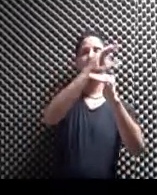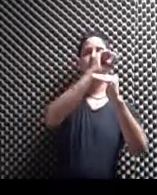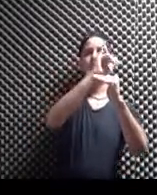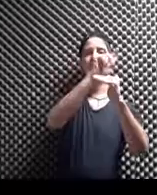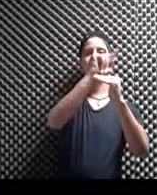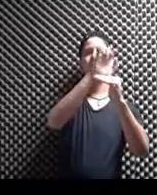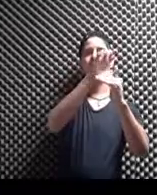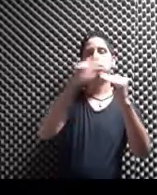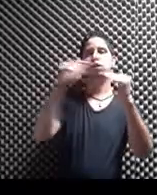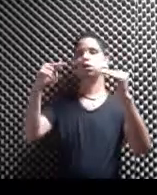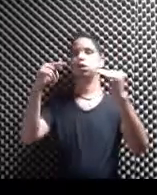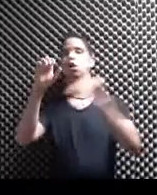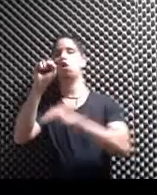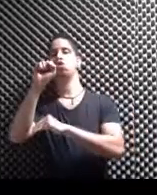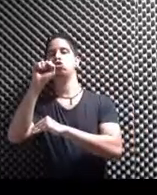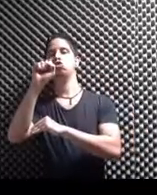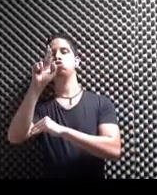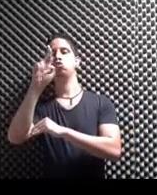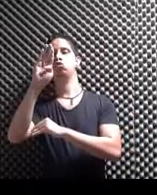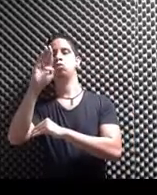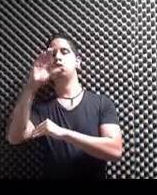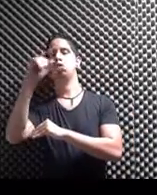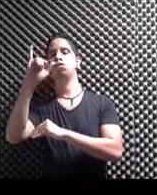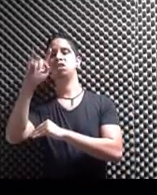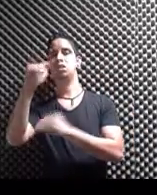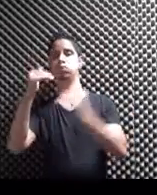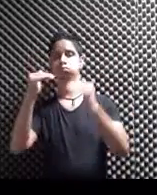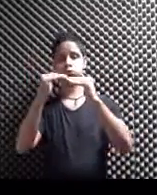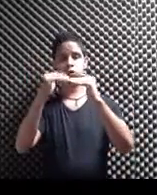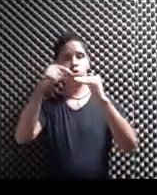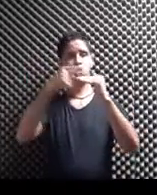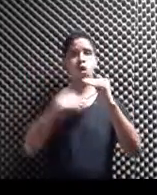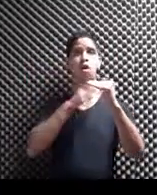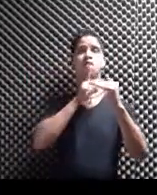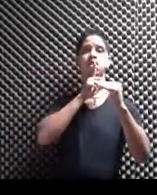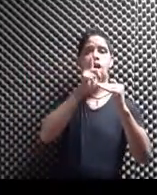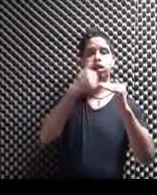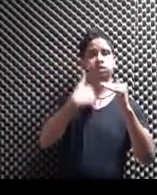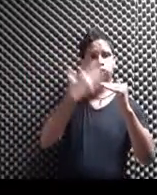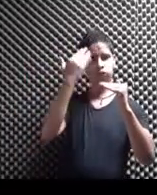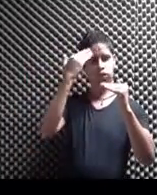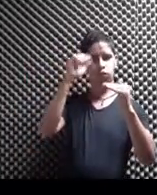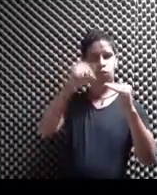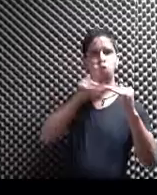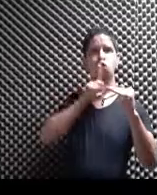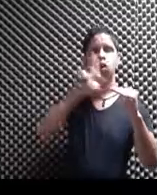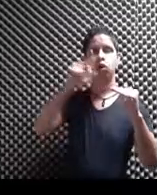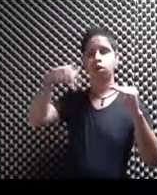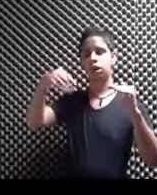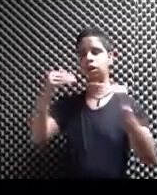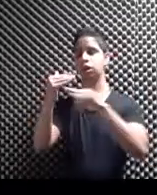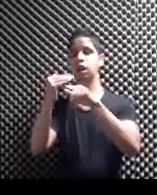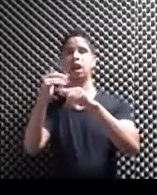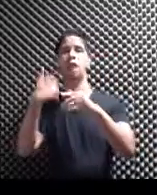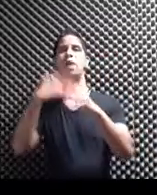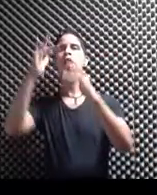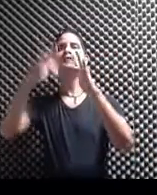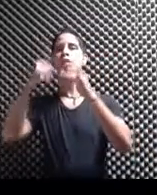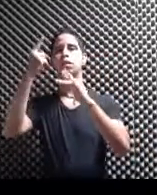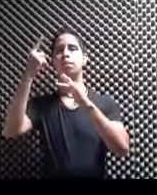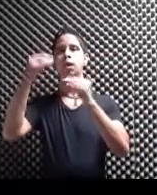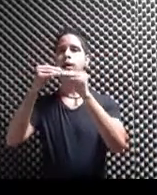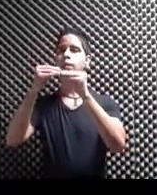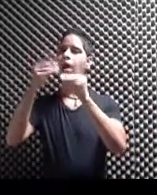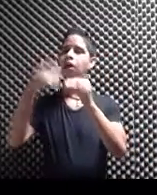cosas ya son reales en lo que yo quiero lograr y cuántas cosas todavía me van a faltar y no tengo las herramientas o sea lo que tiene que